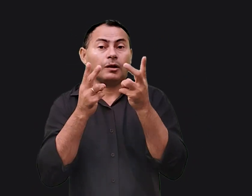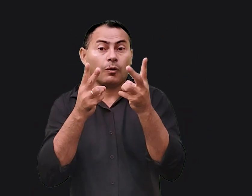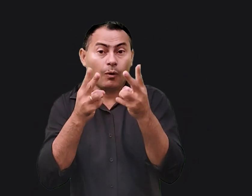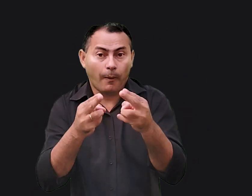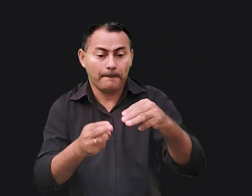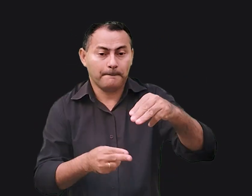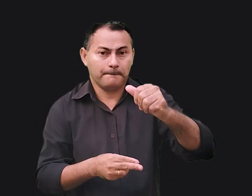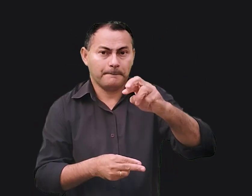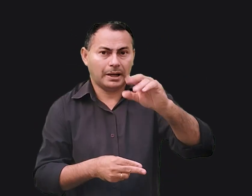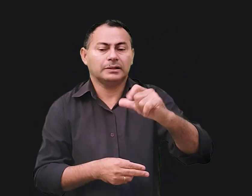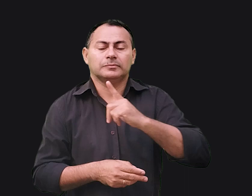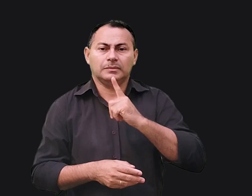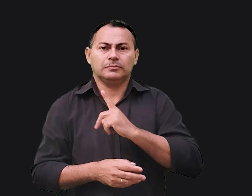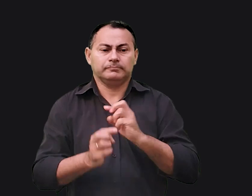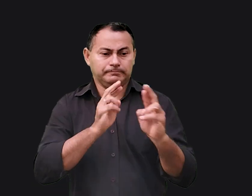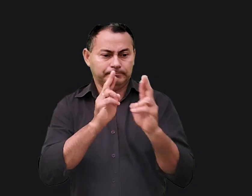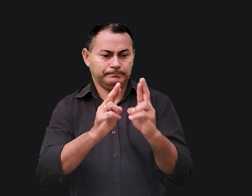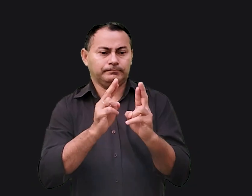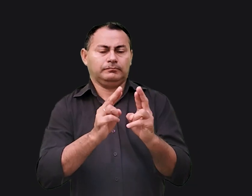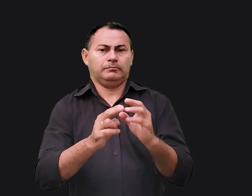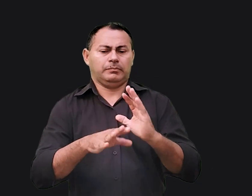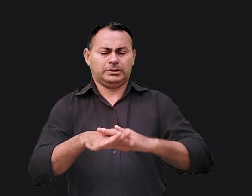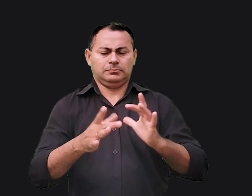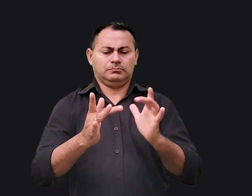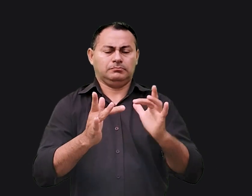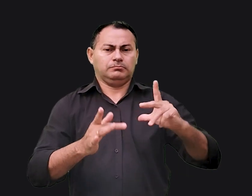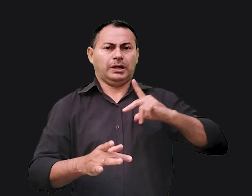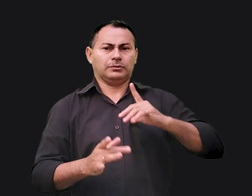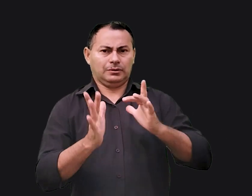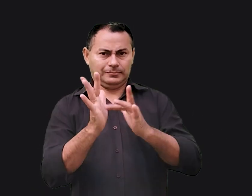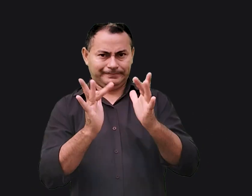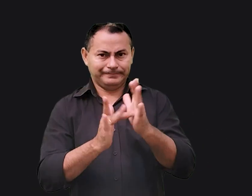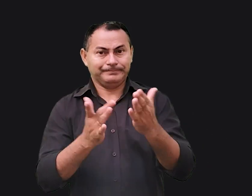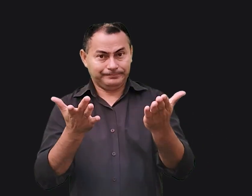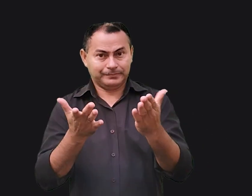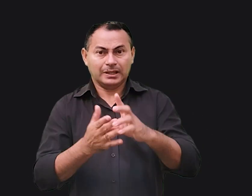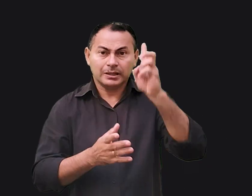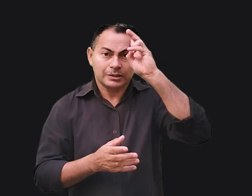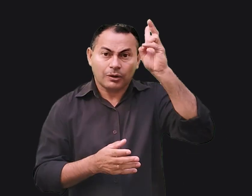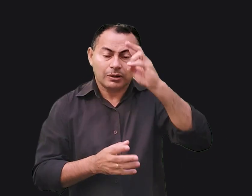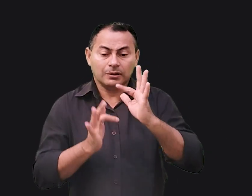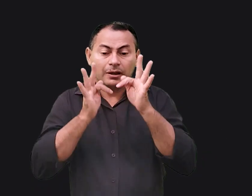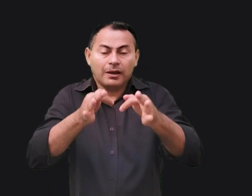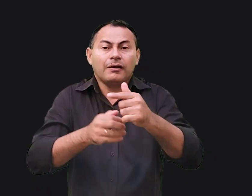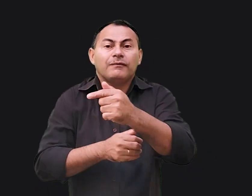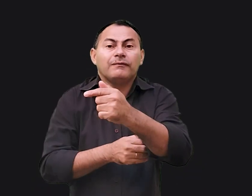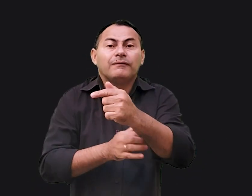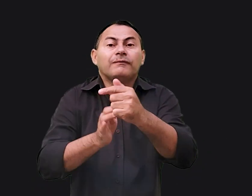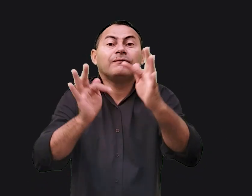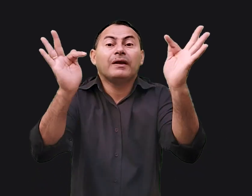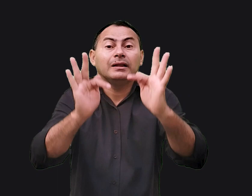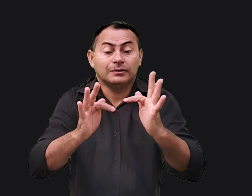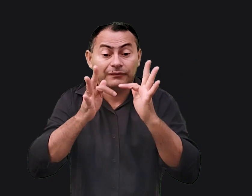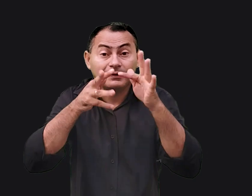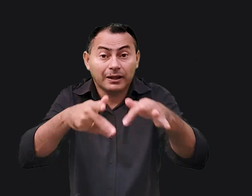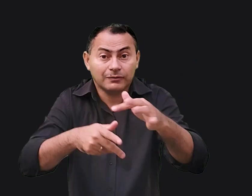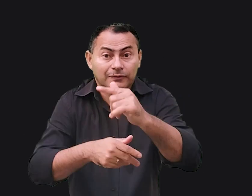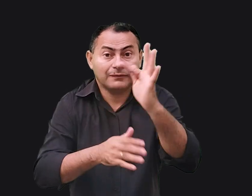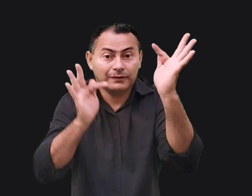Maria fez, e tenhamos um relacionamento mais íntimo com ele. Essa história tem um final feliz. Jesus resgata essas